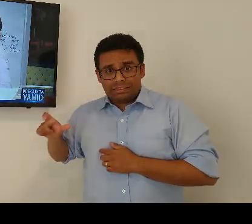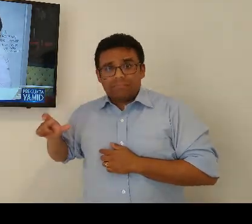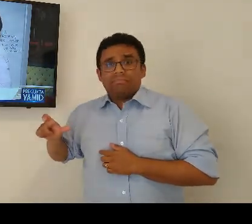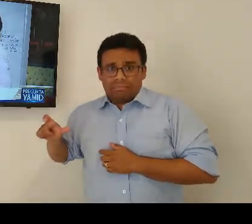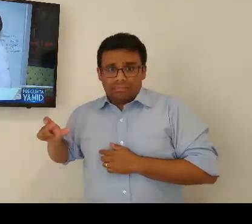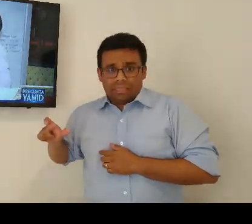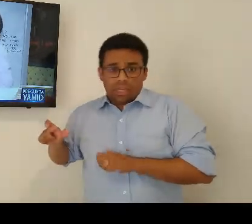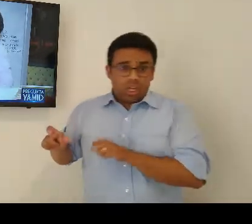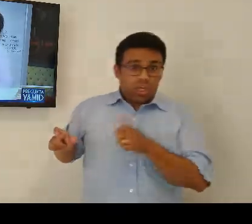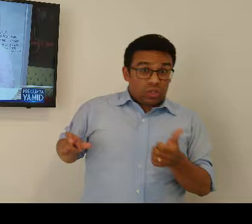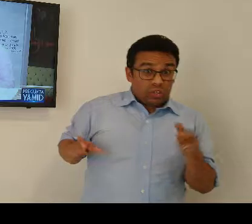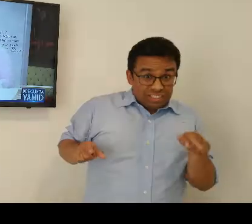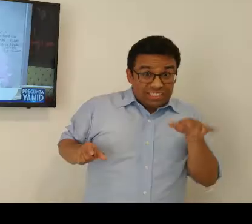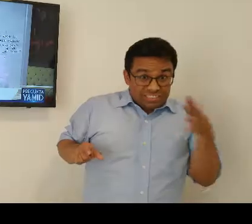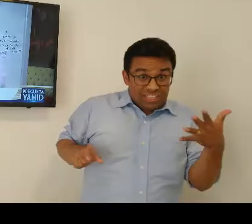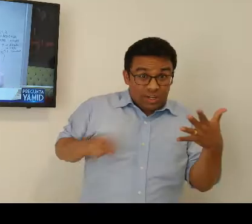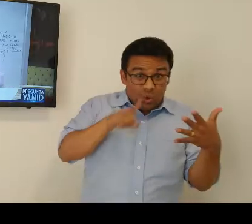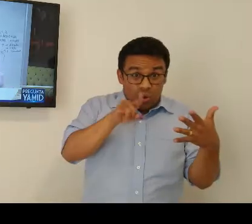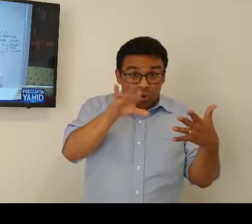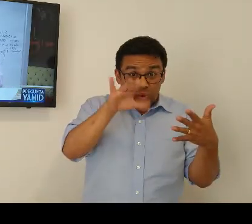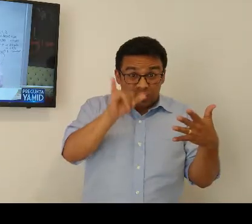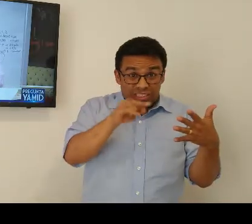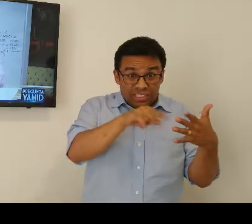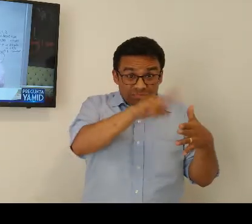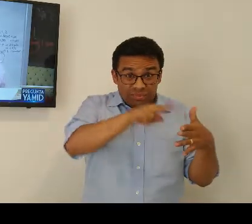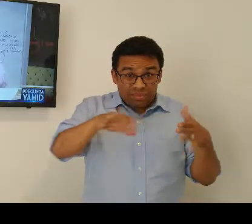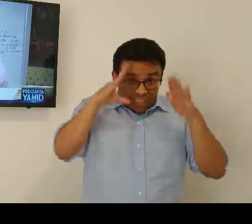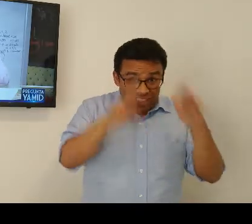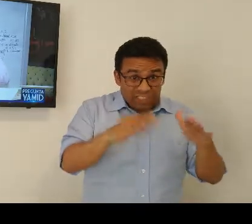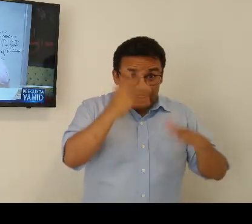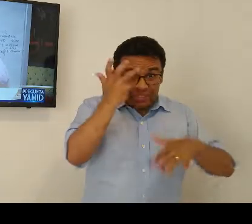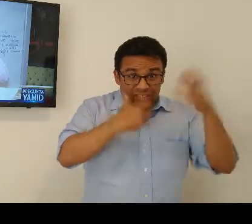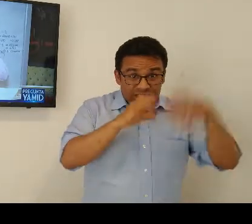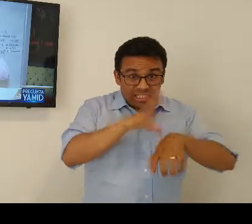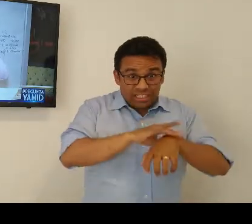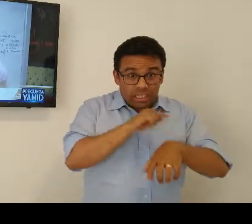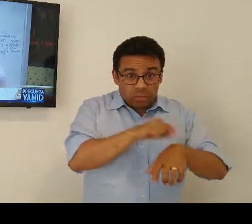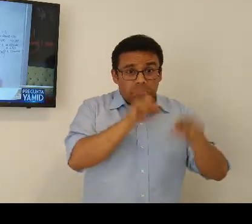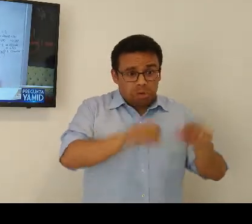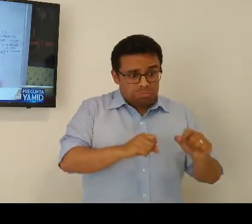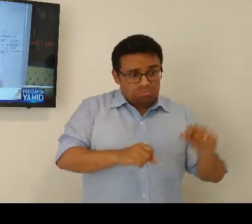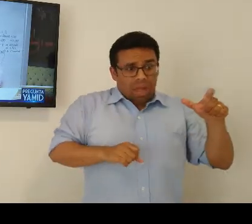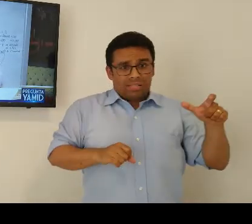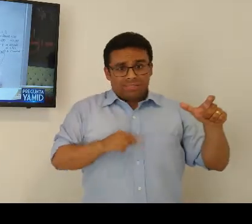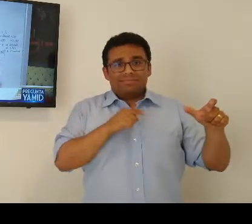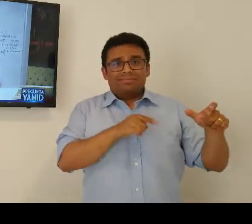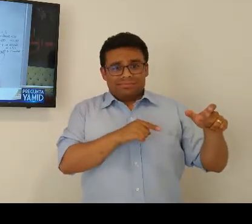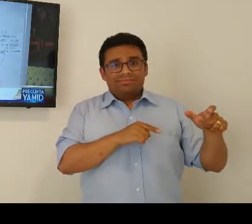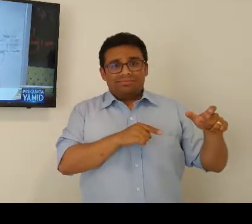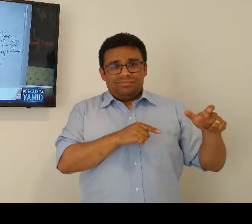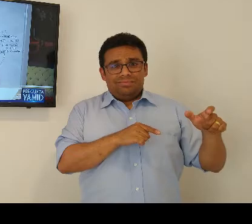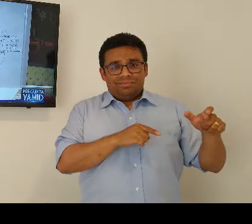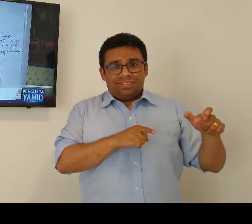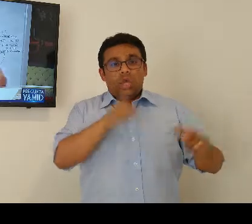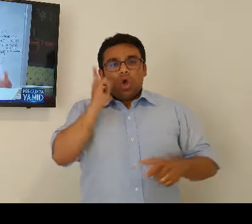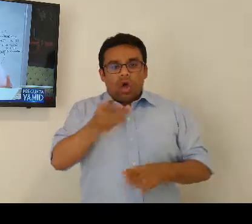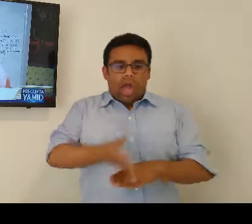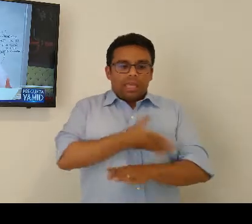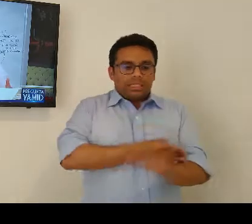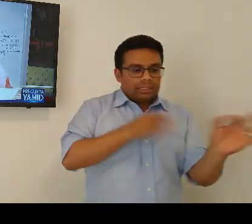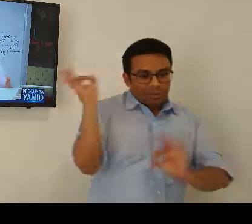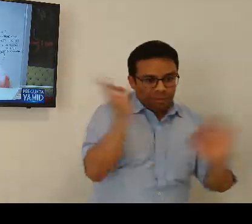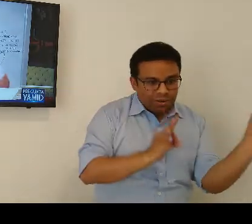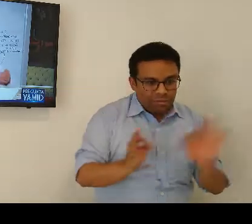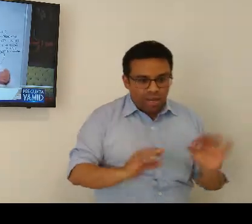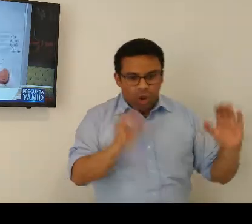numerito de 5% de UCIs se nos puede subir. Entonces tenemos que hacer eso preparado, no que sea un